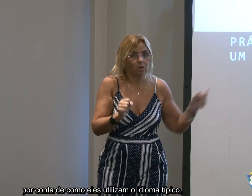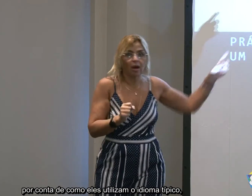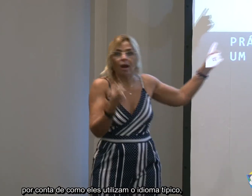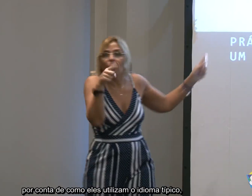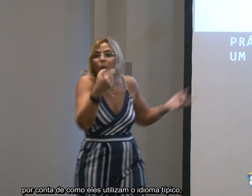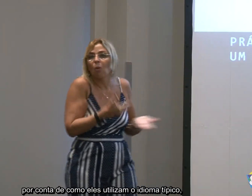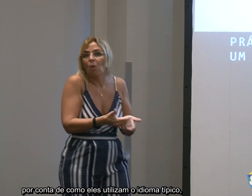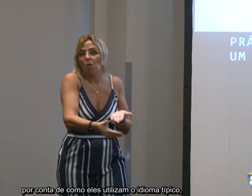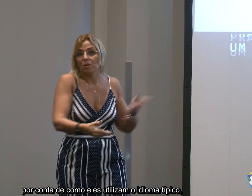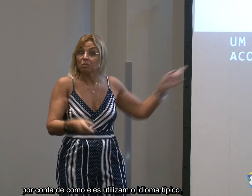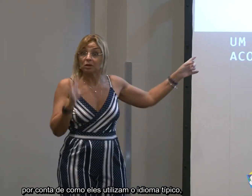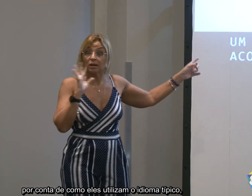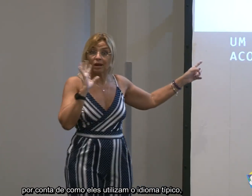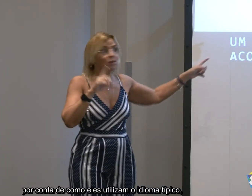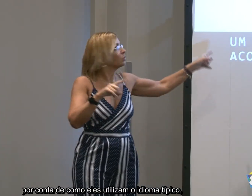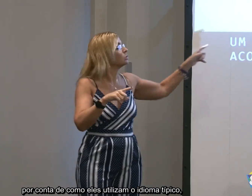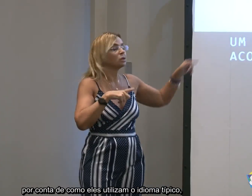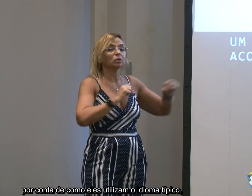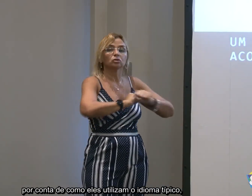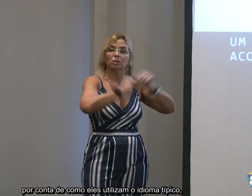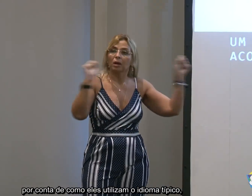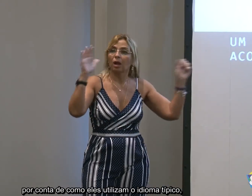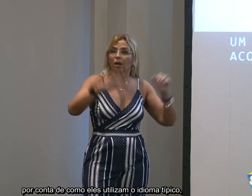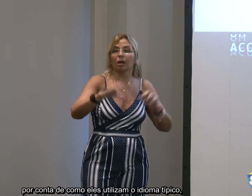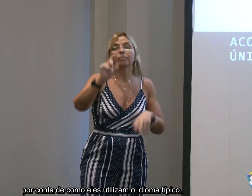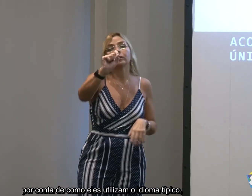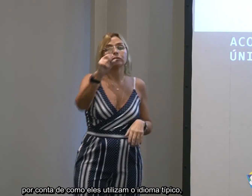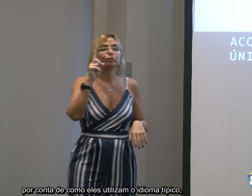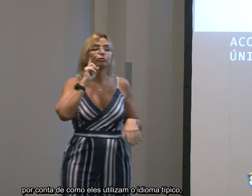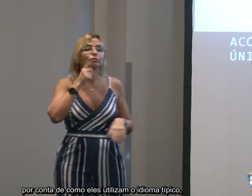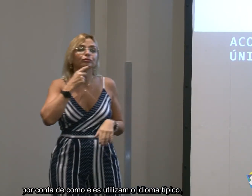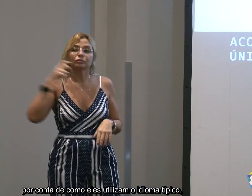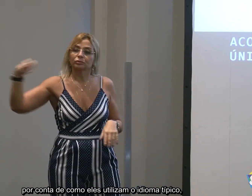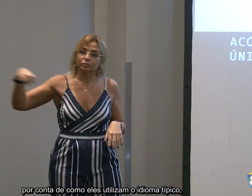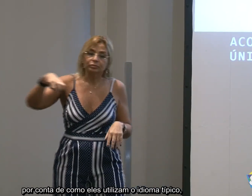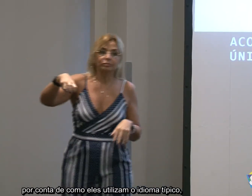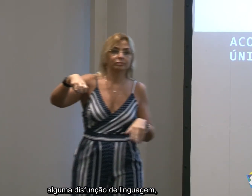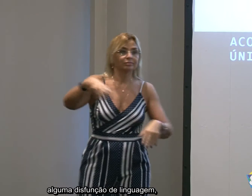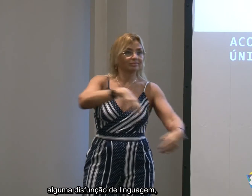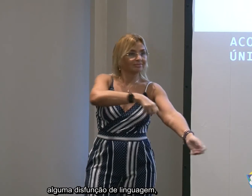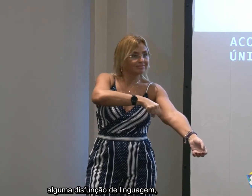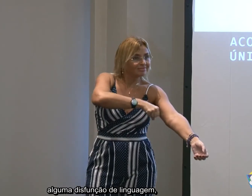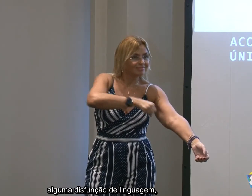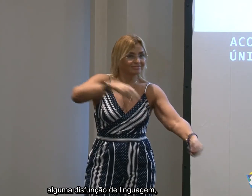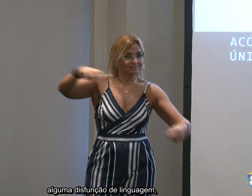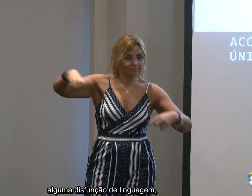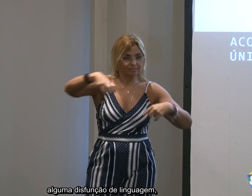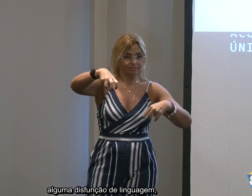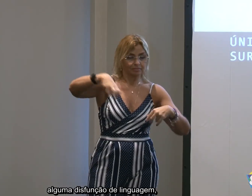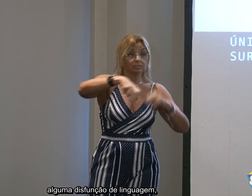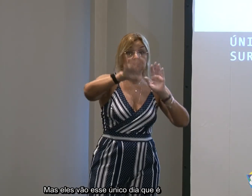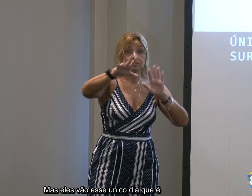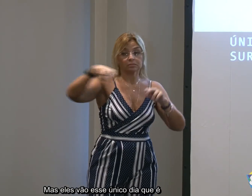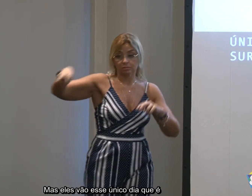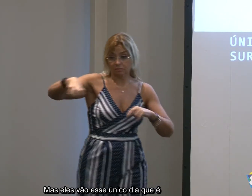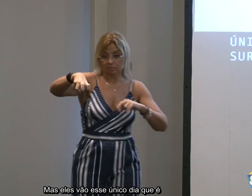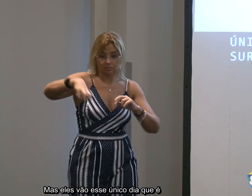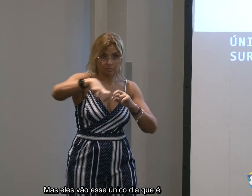conta de como eles se utilizam do idioma, né? O idioma típico, alguma disfunção de linguagem, mas eles vão esse único